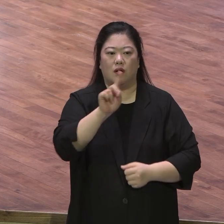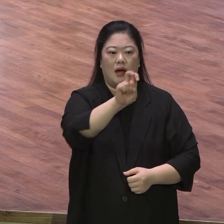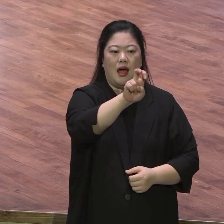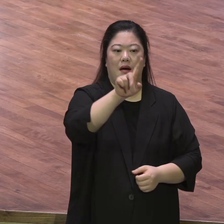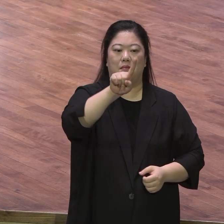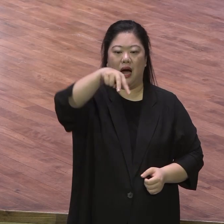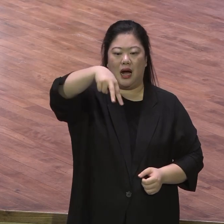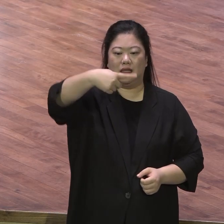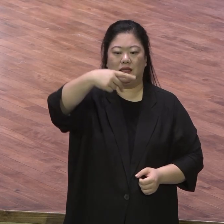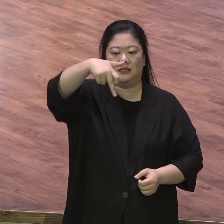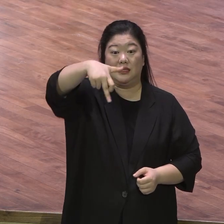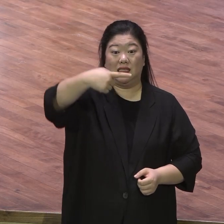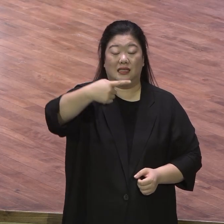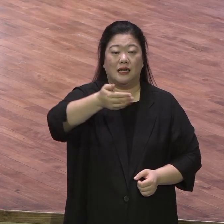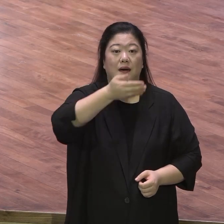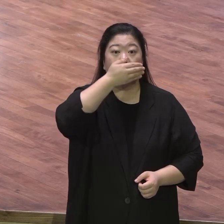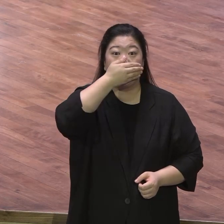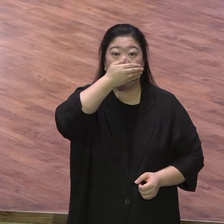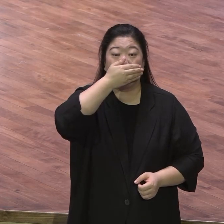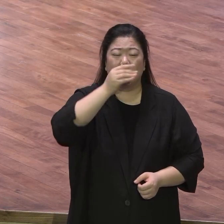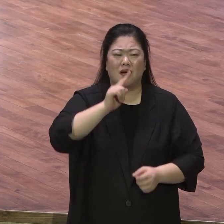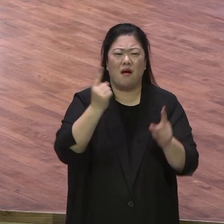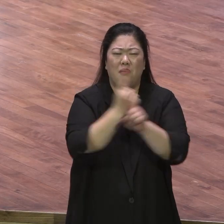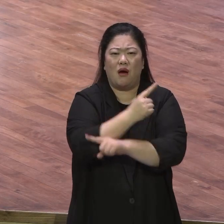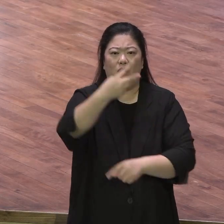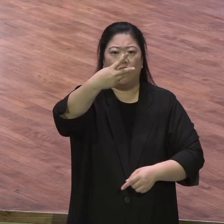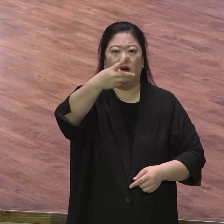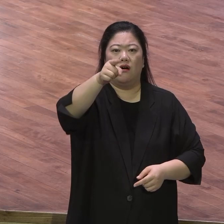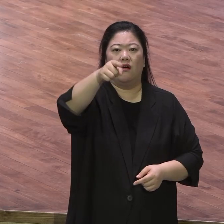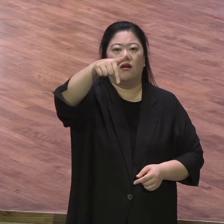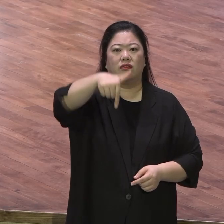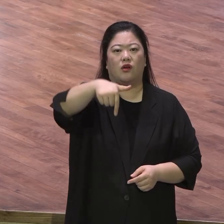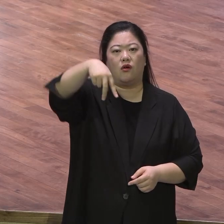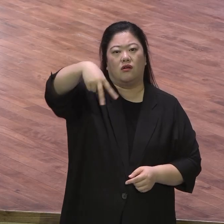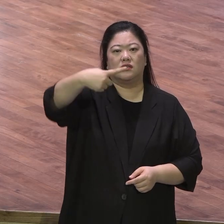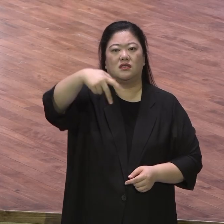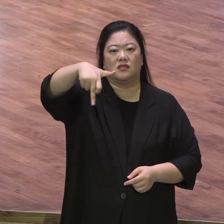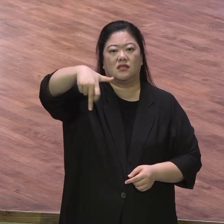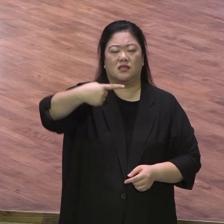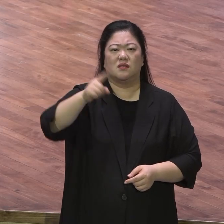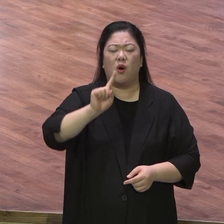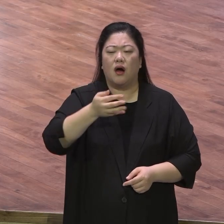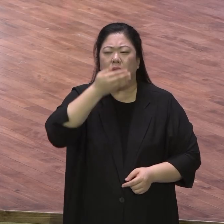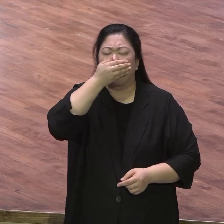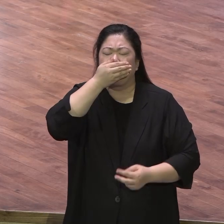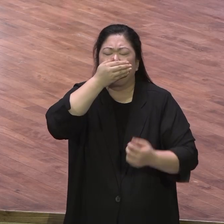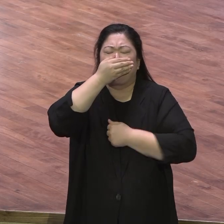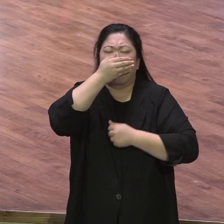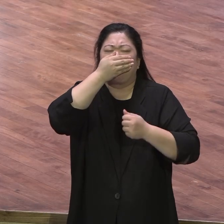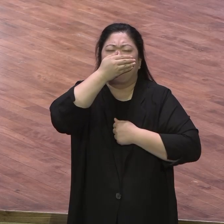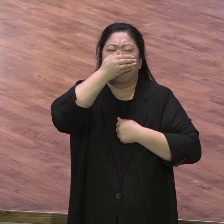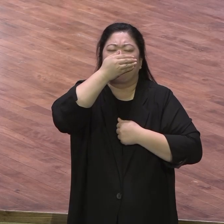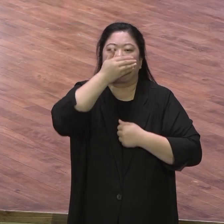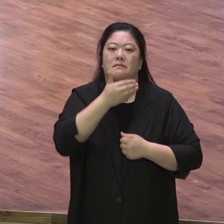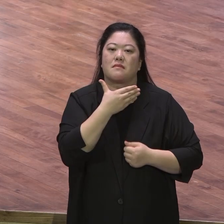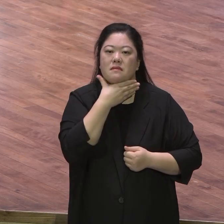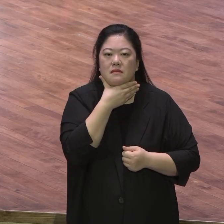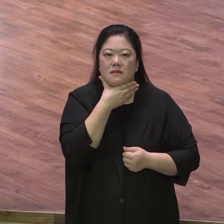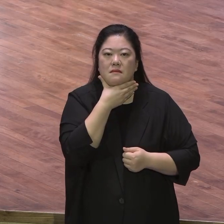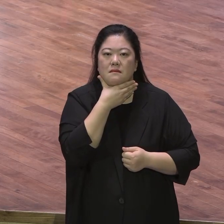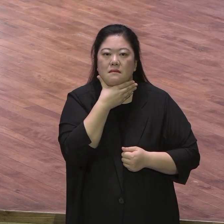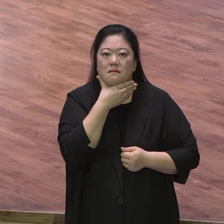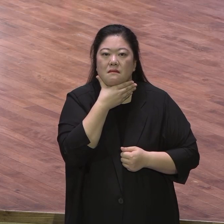마스크를 턱에 또 걸려놓고 답답하고 귀찮으니까 그냥 코를 내놓고 턱에 또 걸쳐나